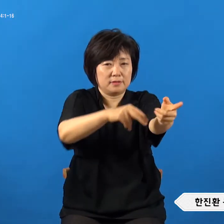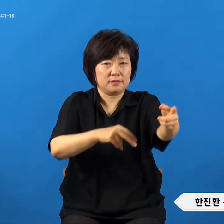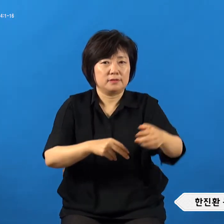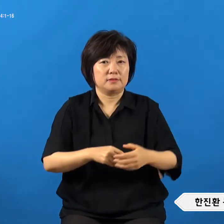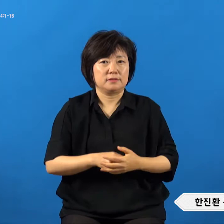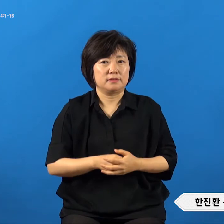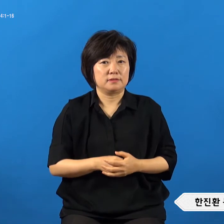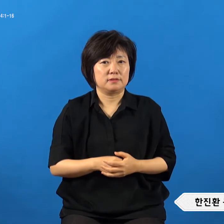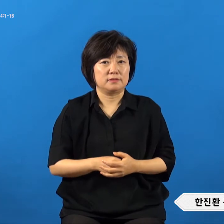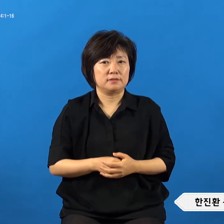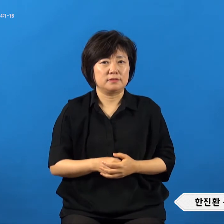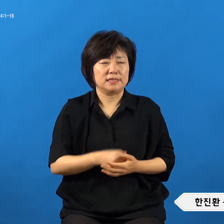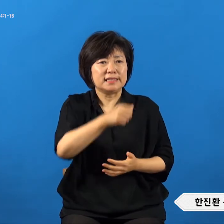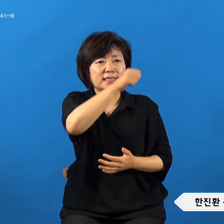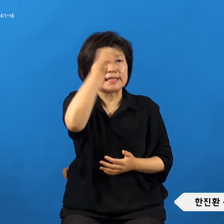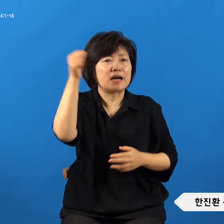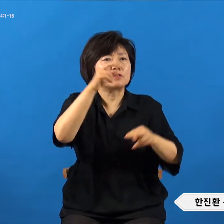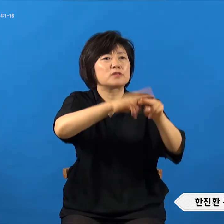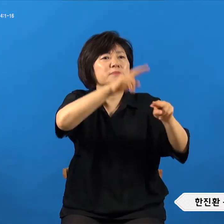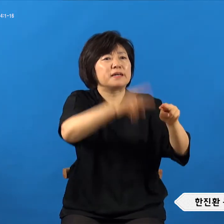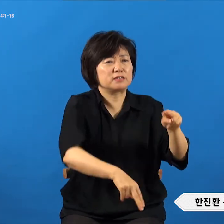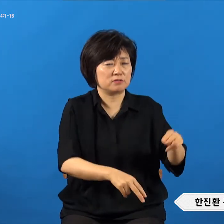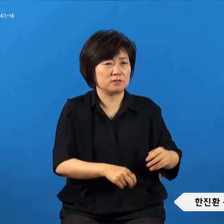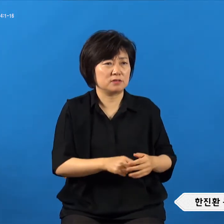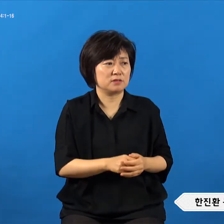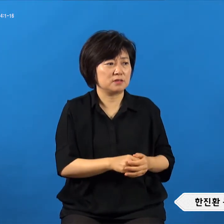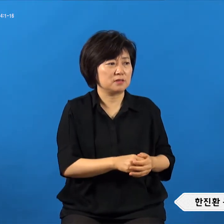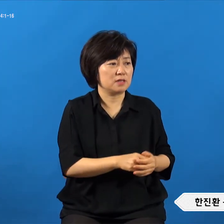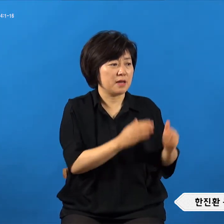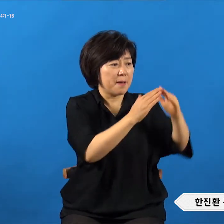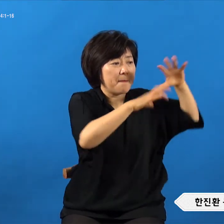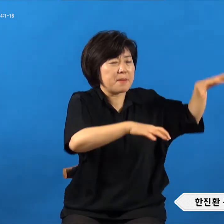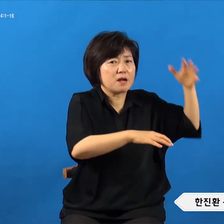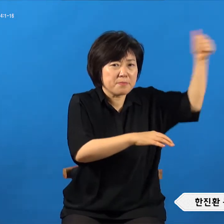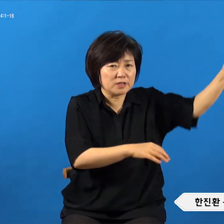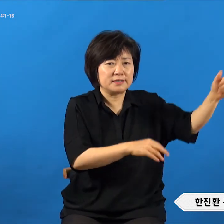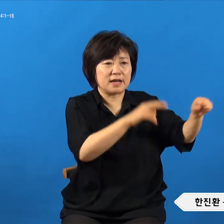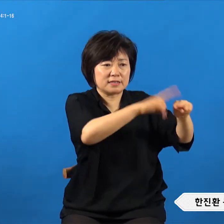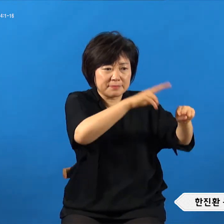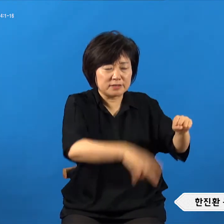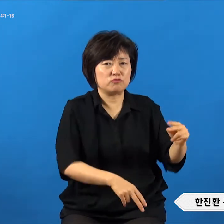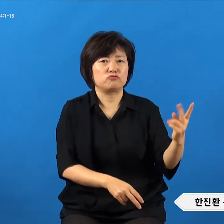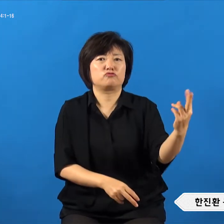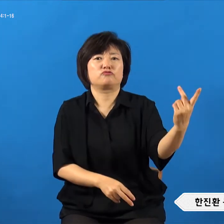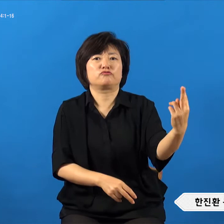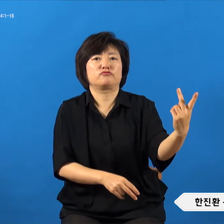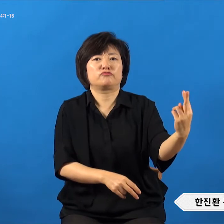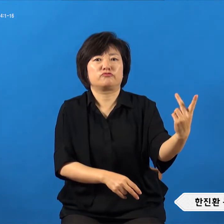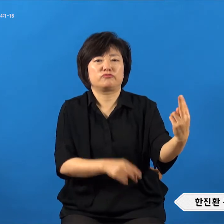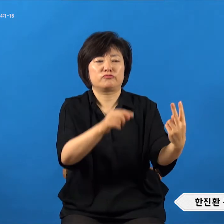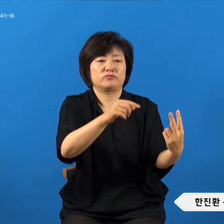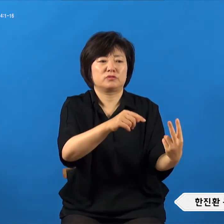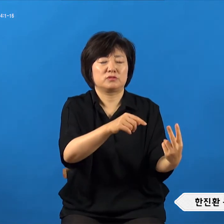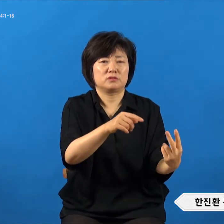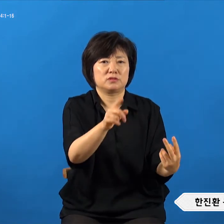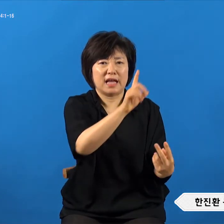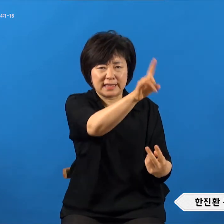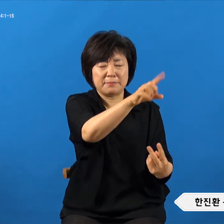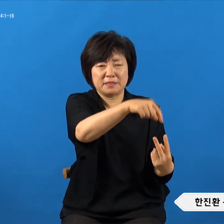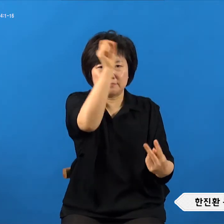그러면서 장로를 그만두든지 면장을 그만두든지 하나를 하세요. 책망을 했습니다.